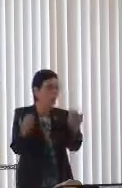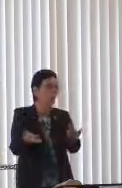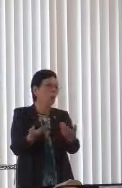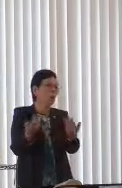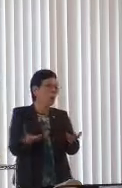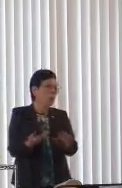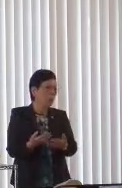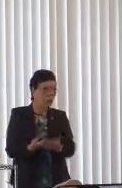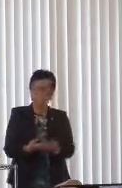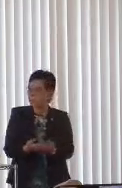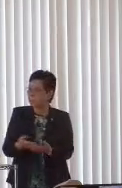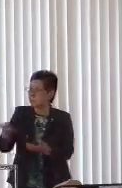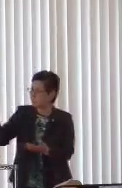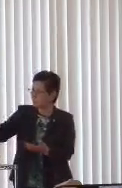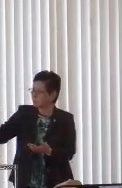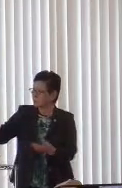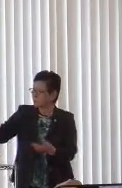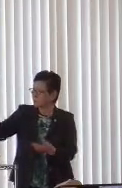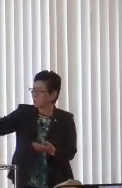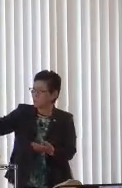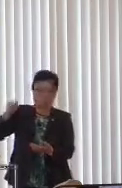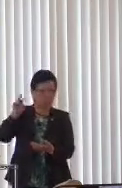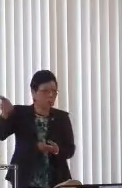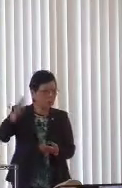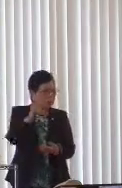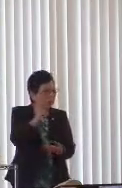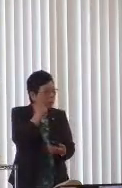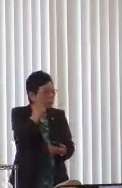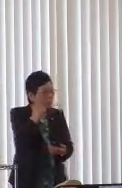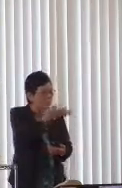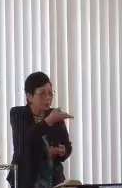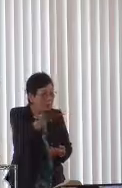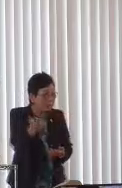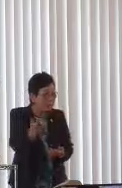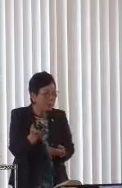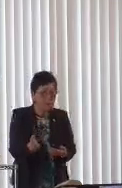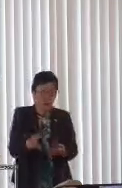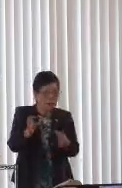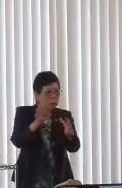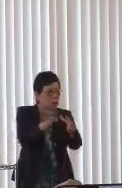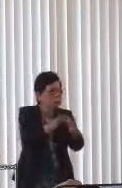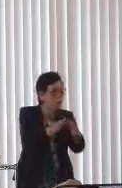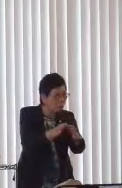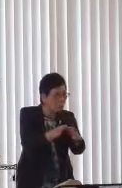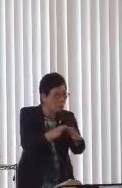でこれ見て皆さん何思いますか。小さいでしょ、